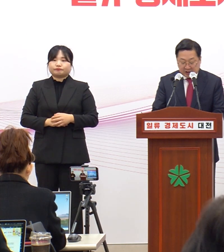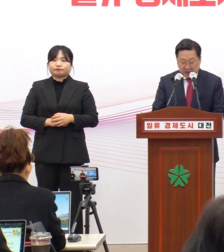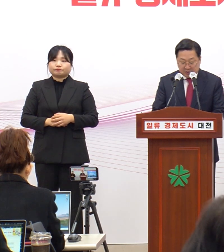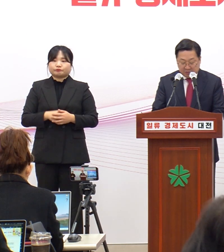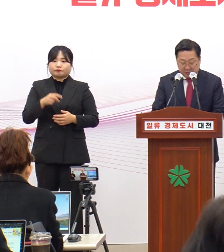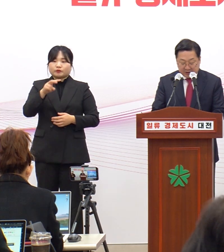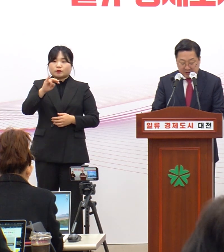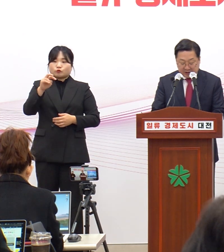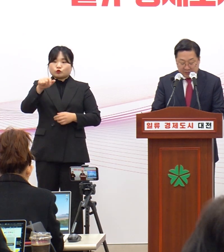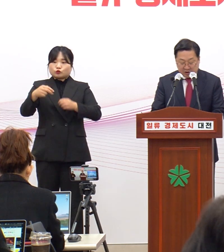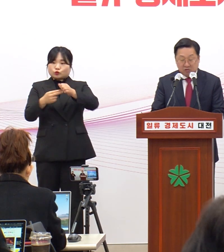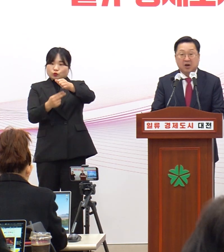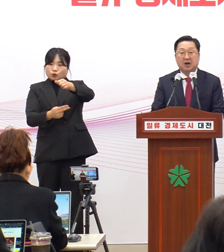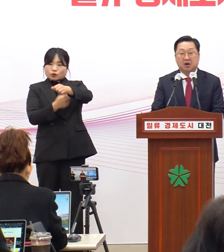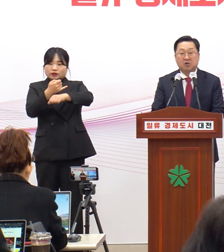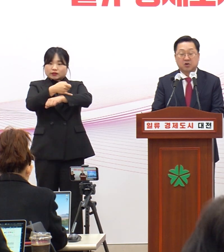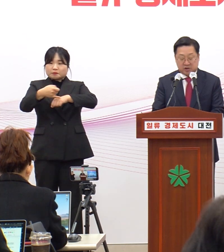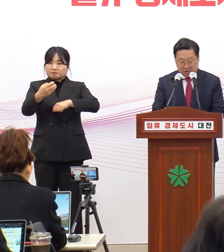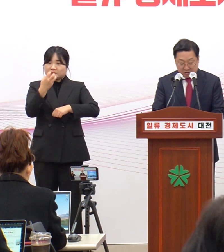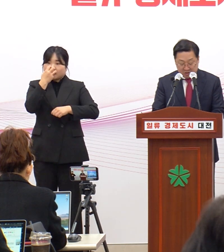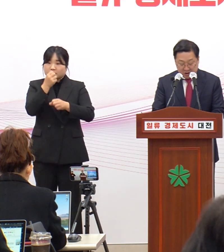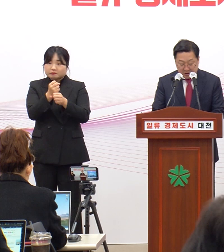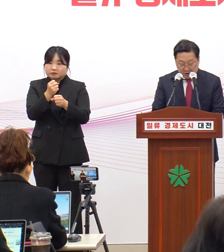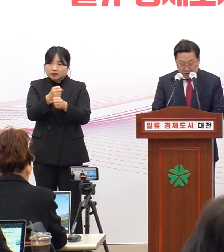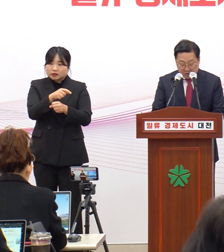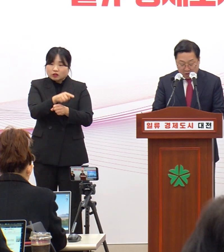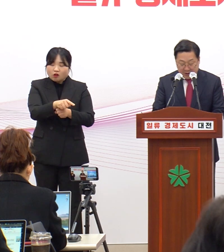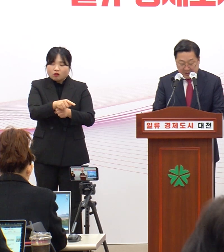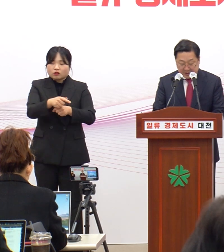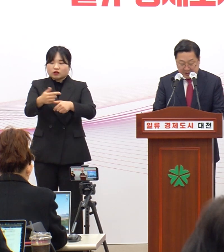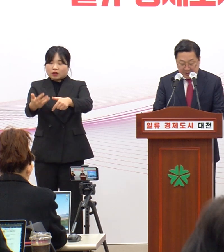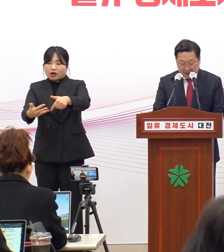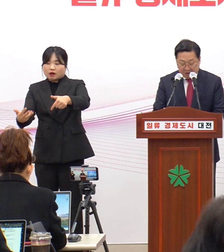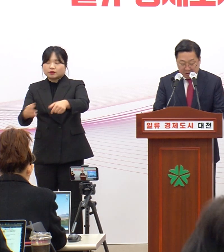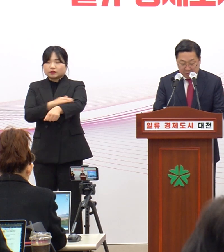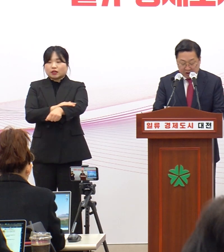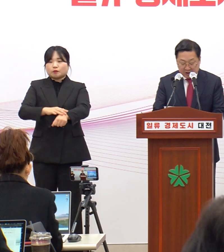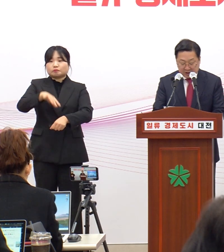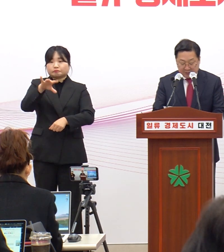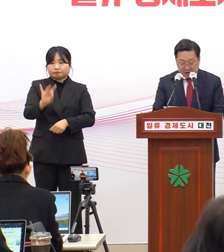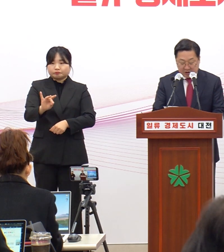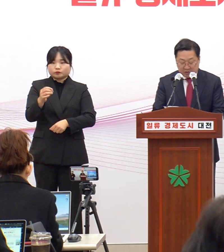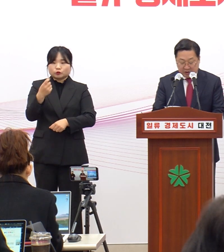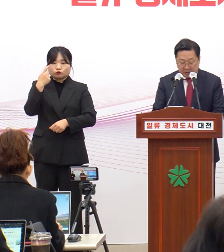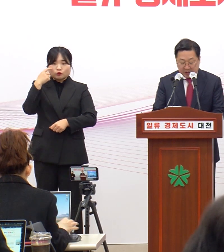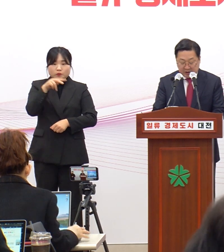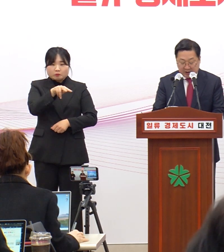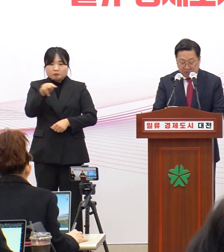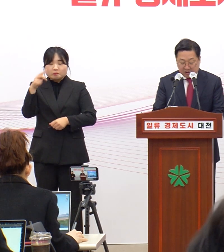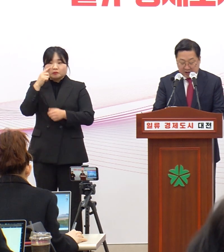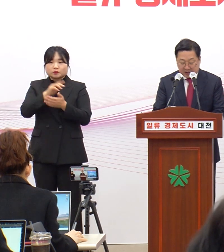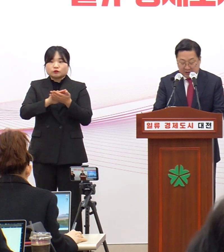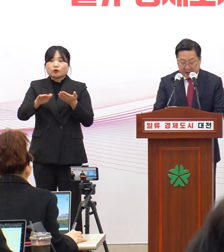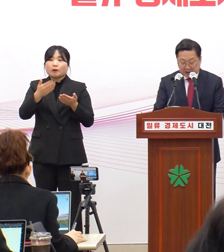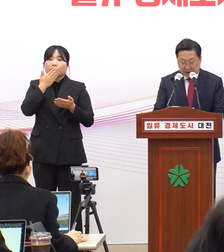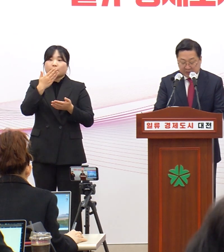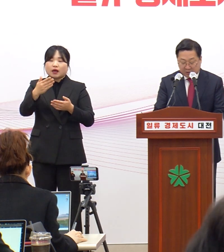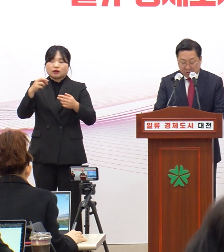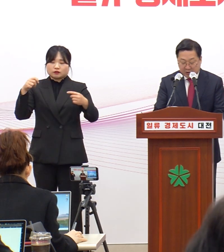신문교의 디자인 명품화는 갑천과 어우러지고 조망 시야가 확보된 갑천 횡단